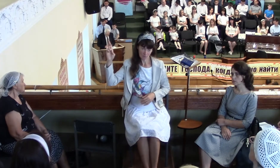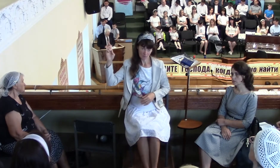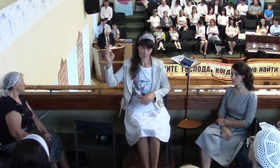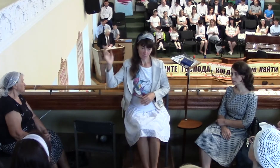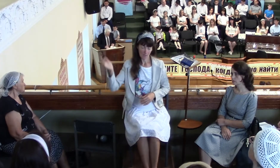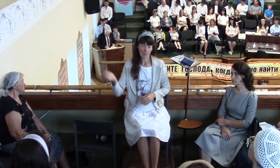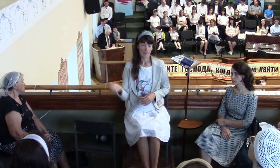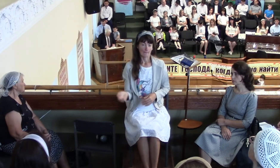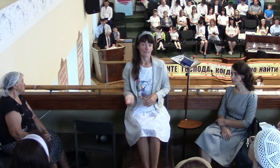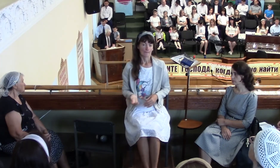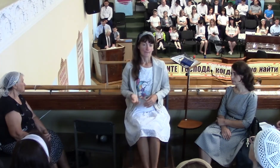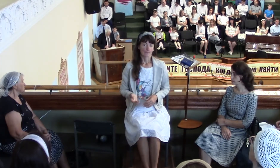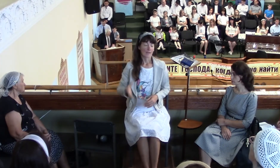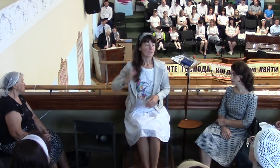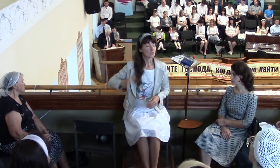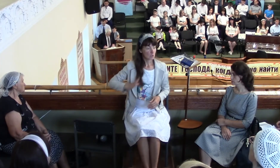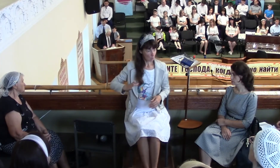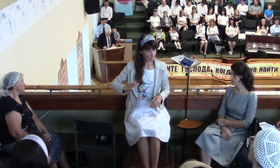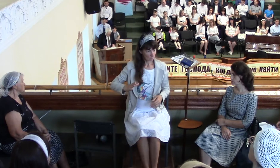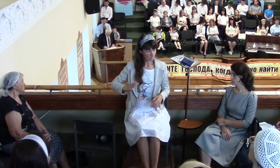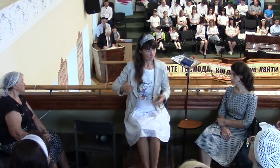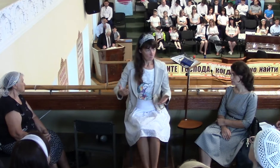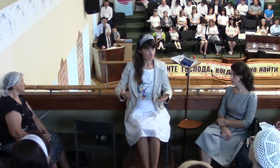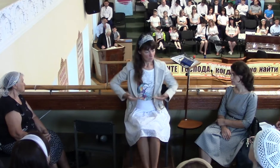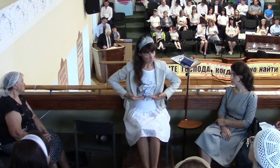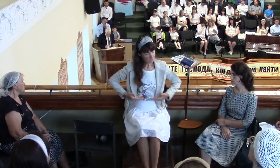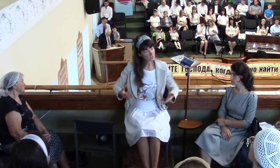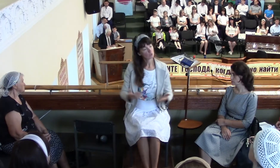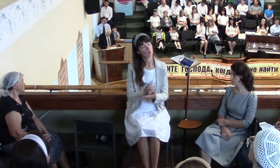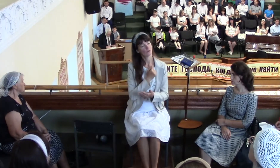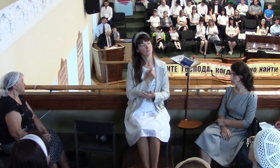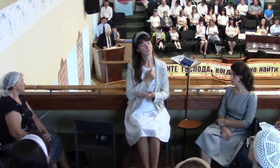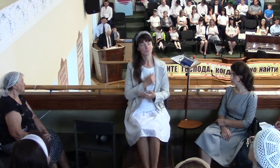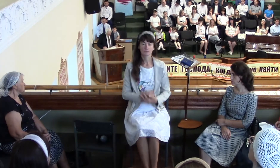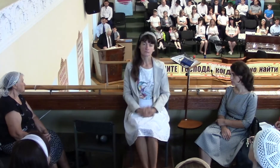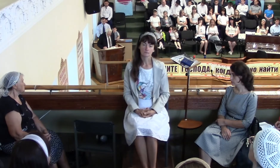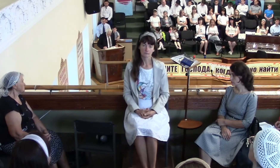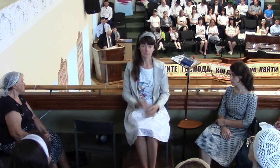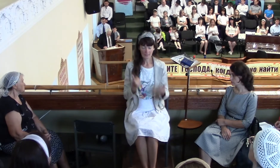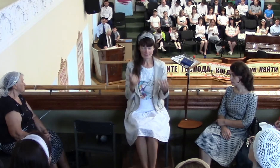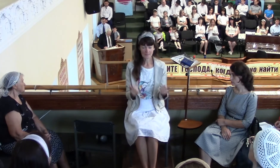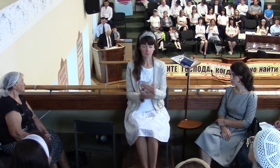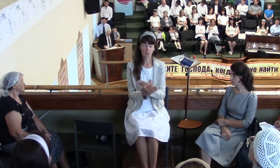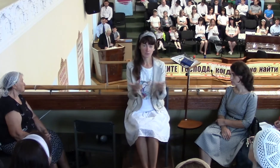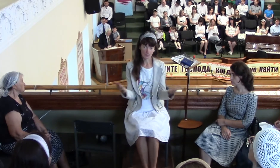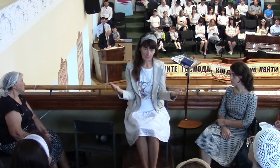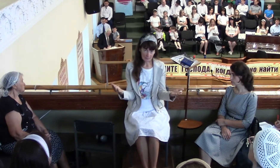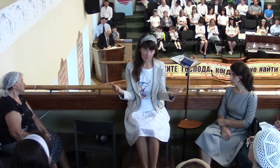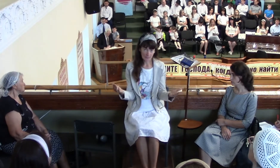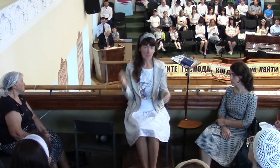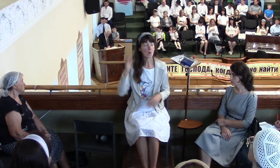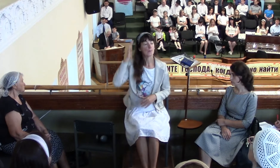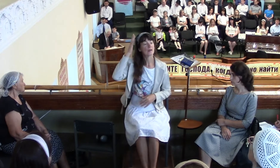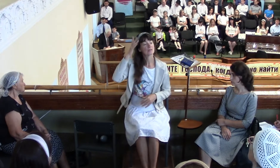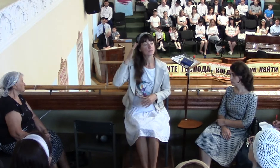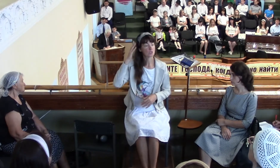То, что мы читаем каждый раз, я прочитаю. И сегодня мы подойдем к тому,